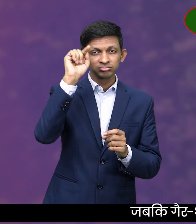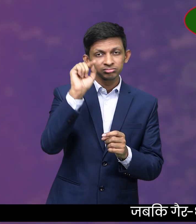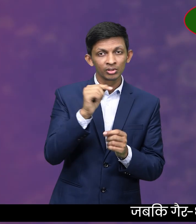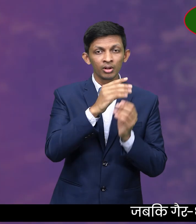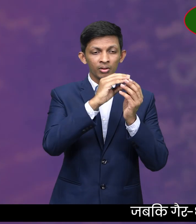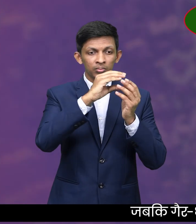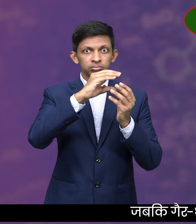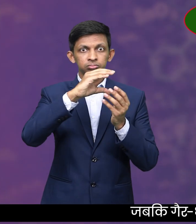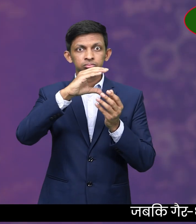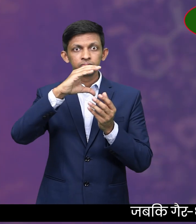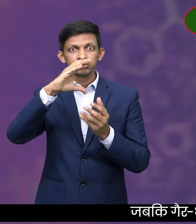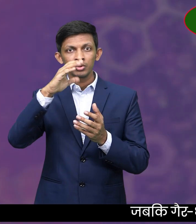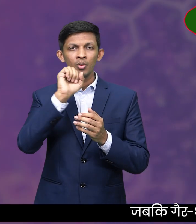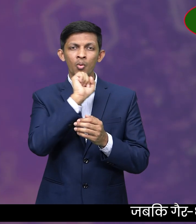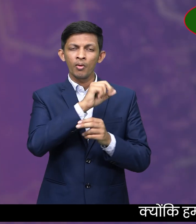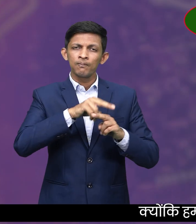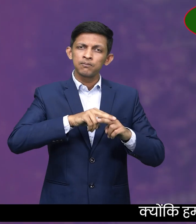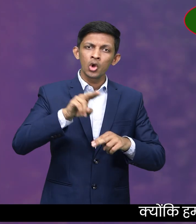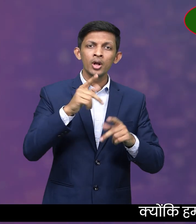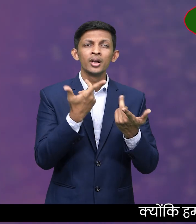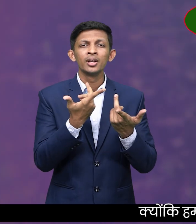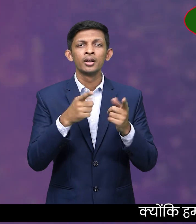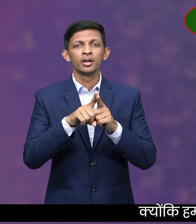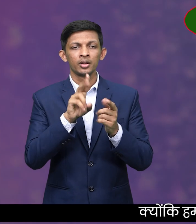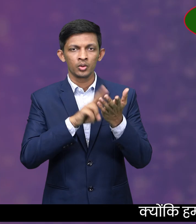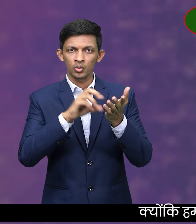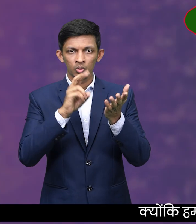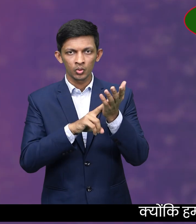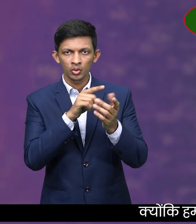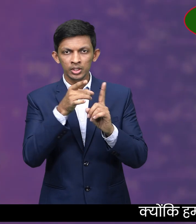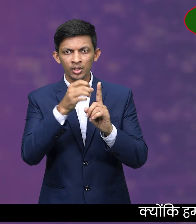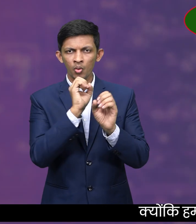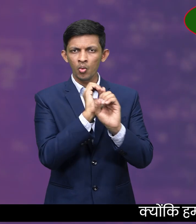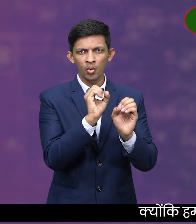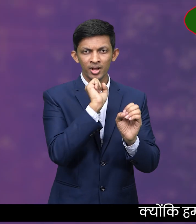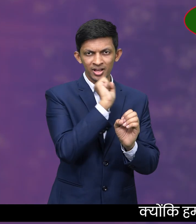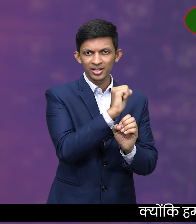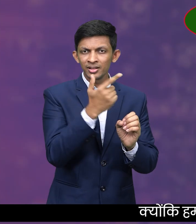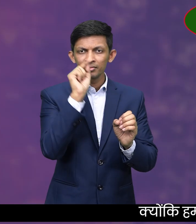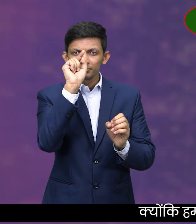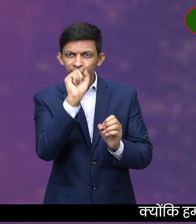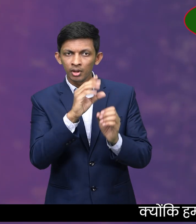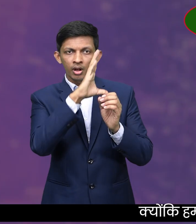एक समूह में घटता है, क्योंकि हम ऊपर से नीचे की ओर बढ़ते हैं।